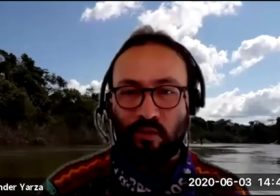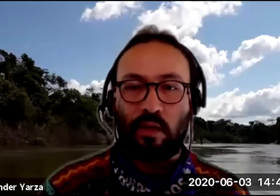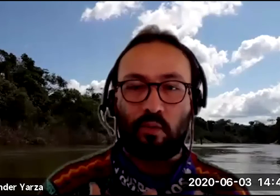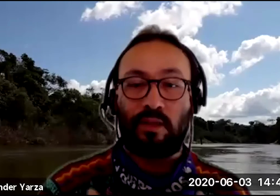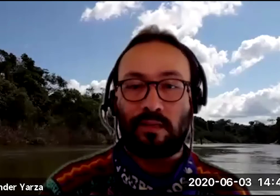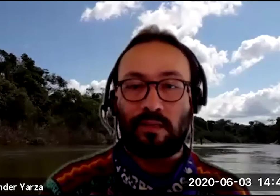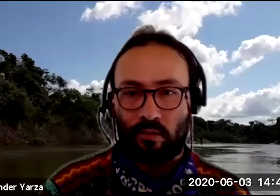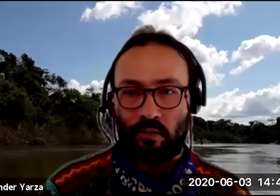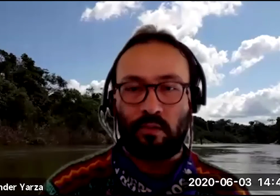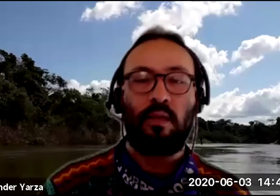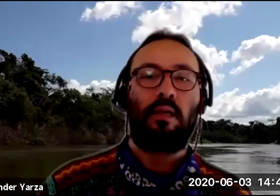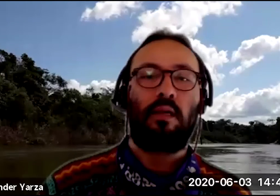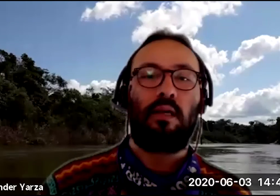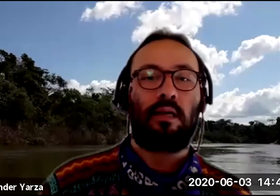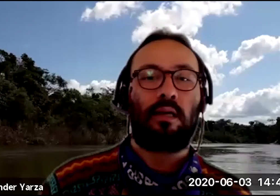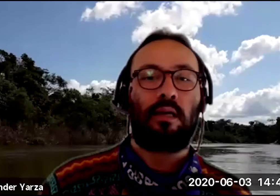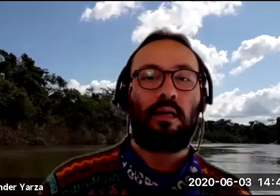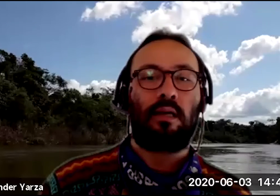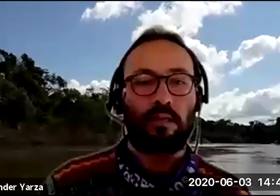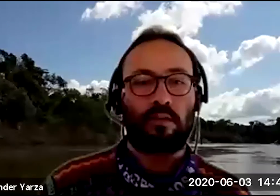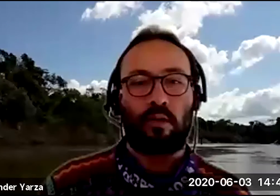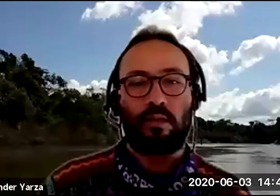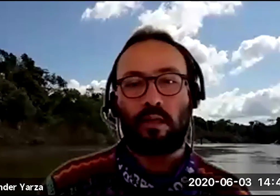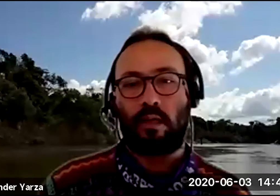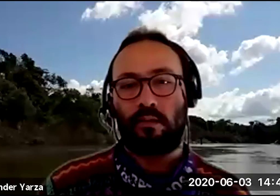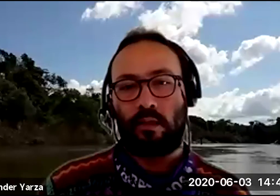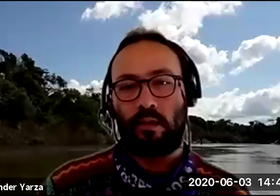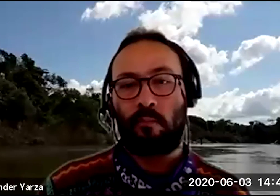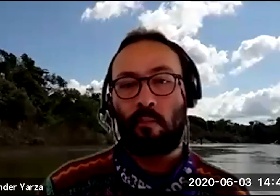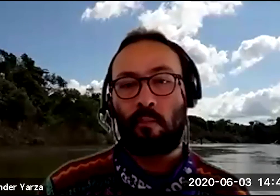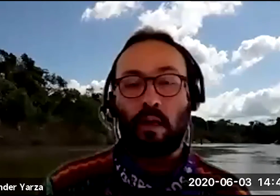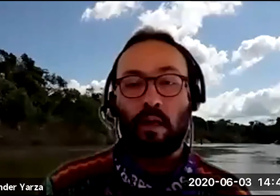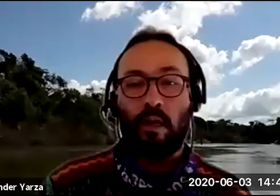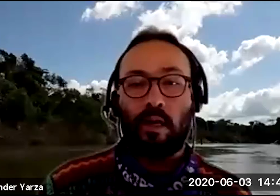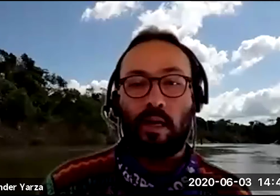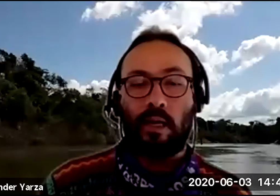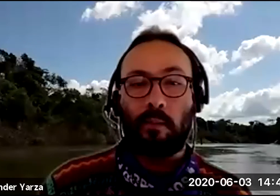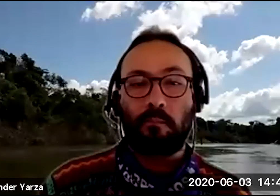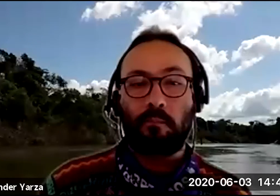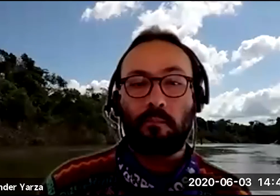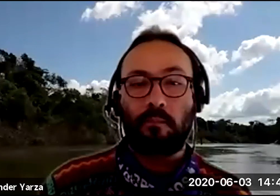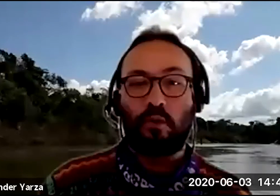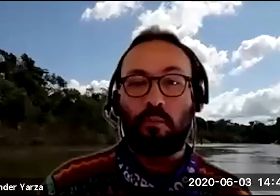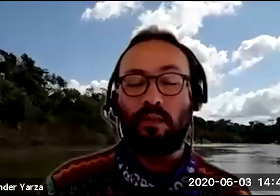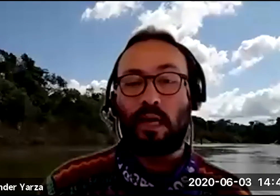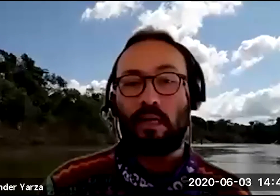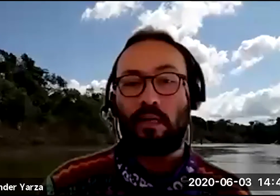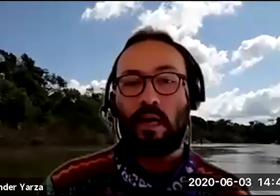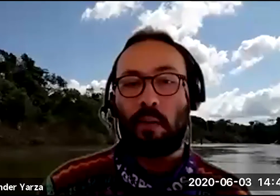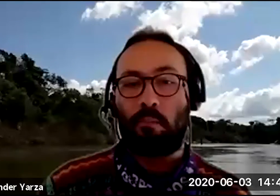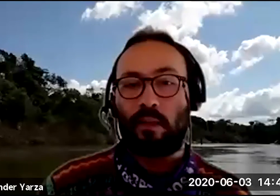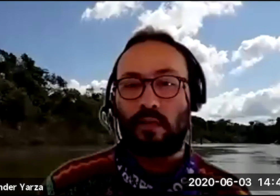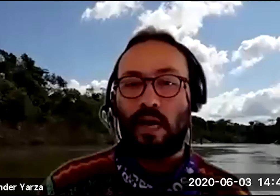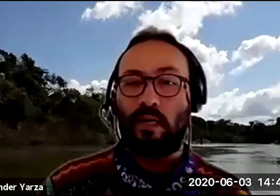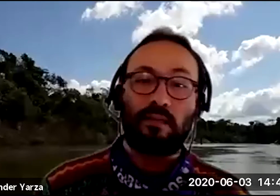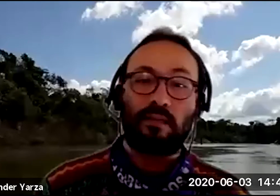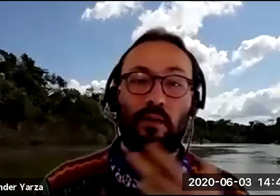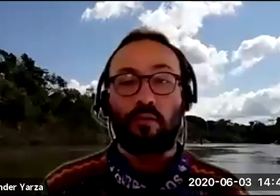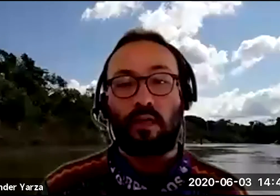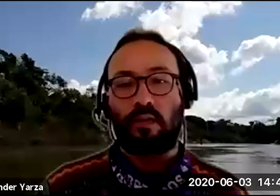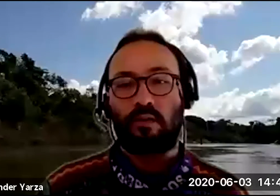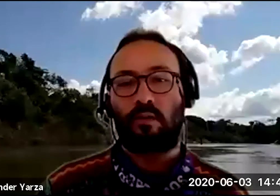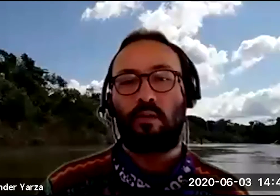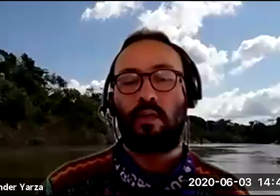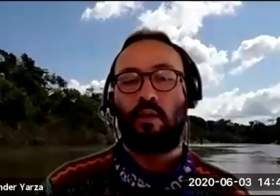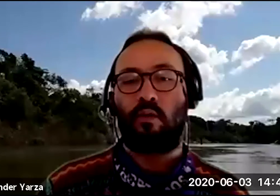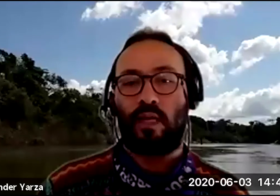y por tanto creando y agudizando las jerarquizaciones que existían. Yo invitaría a pensar